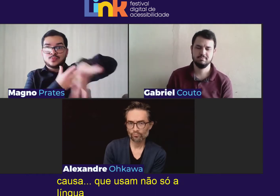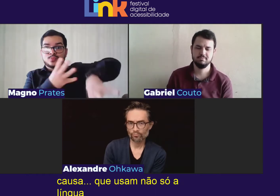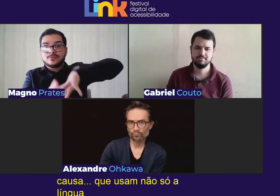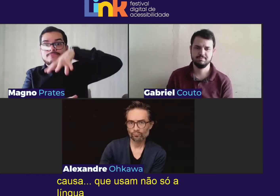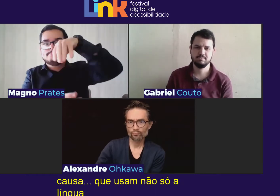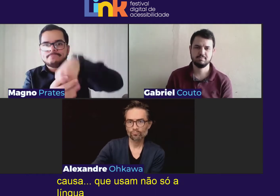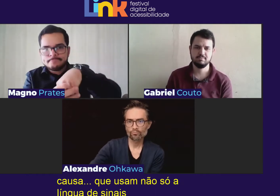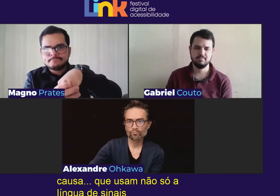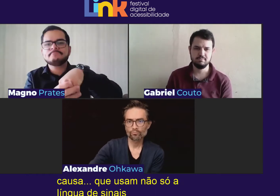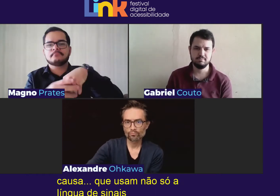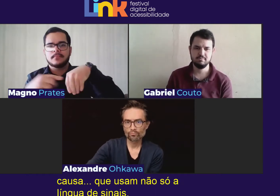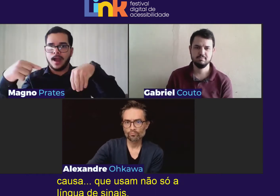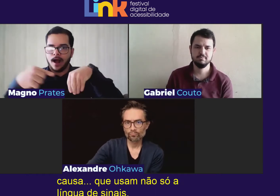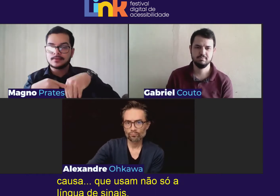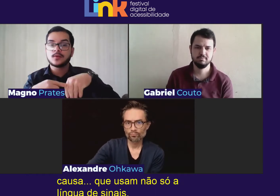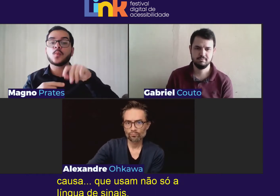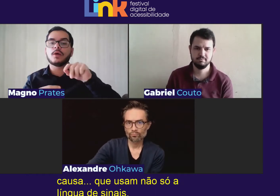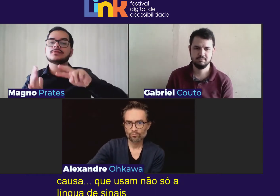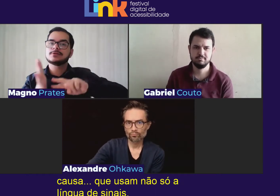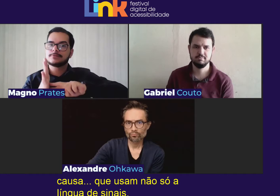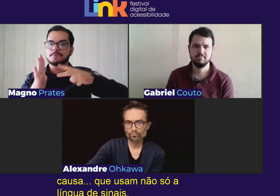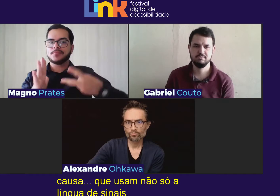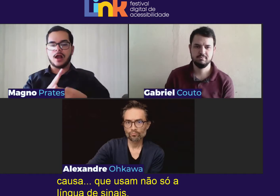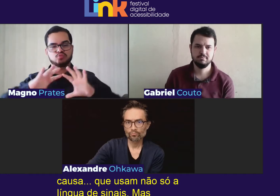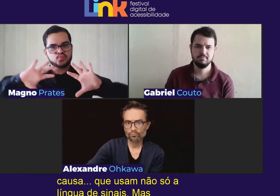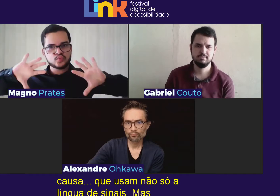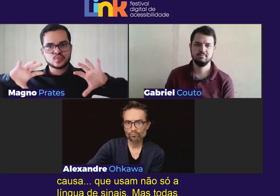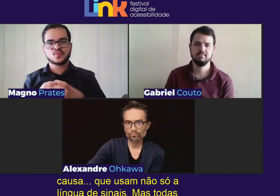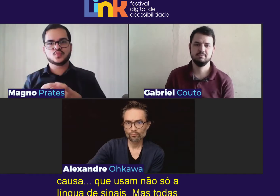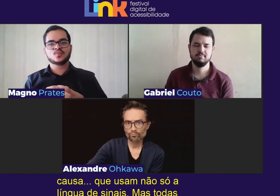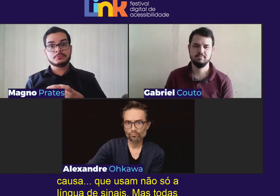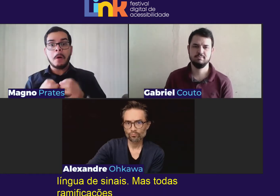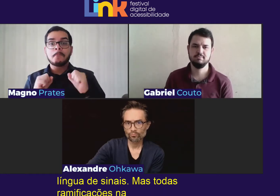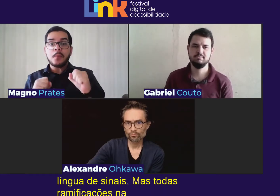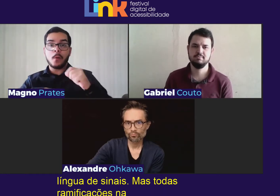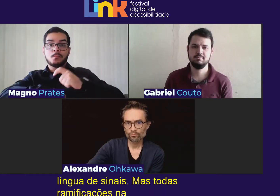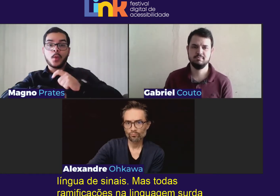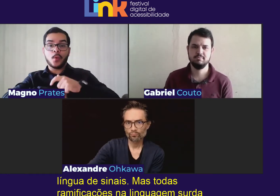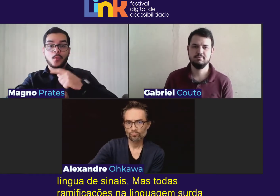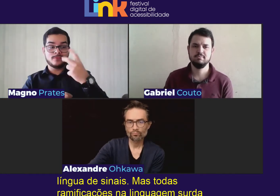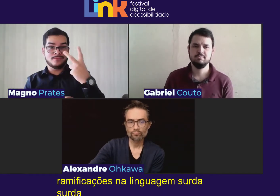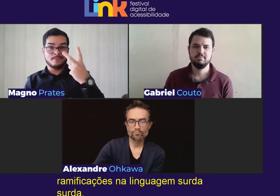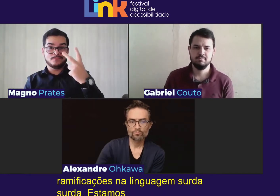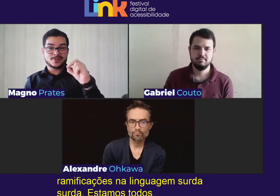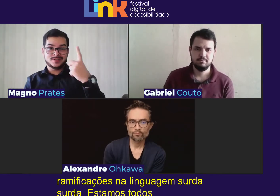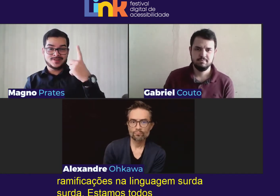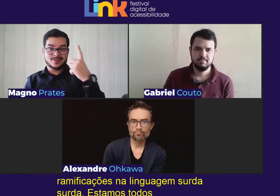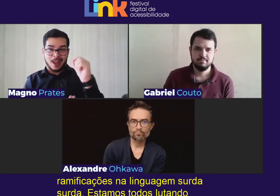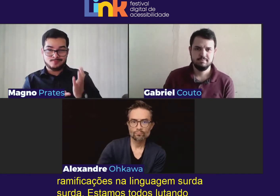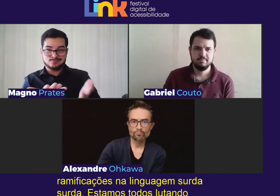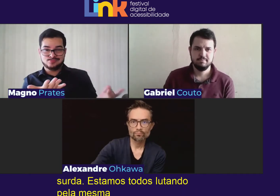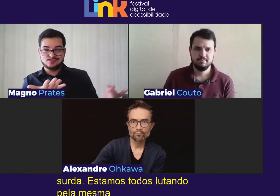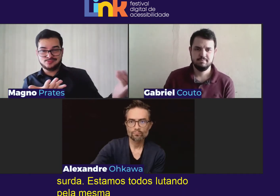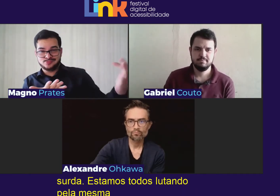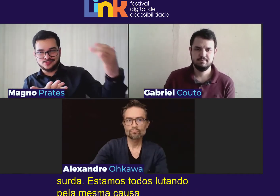da comunidade surda. Estamos todos lutando pela mesma causa, todos juntos, lutando do